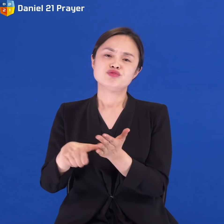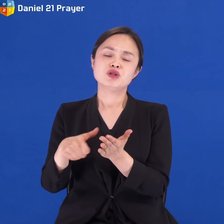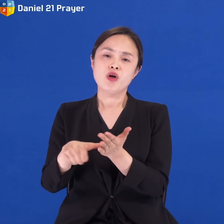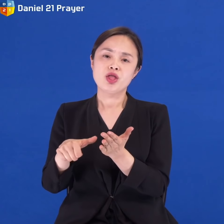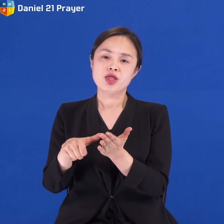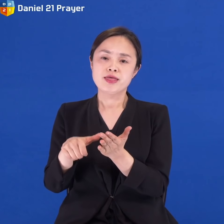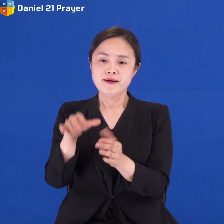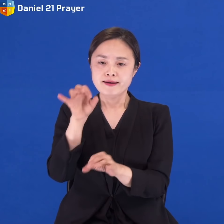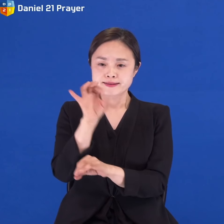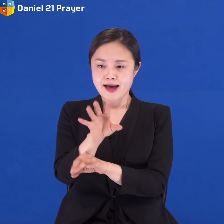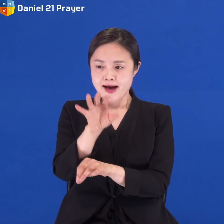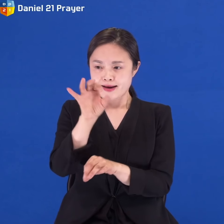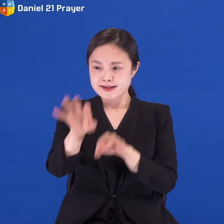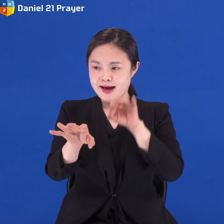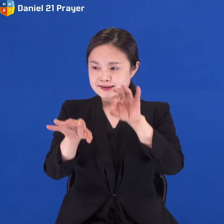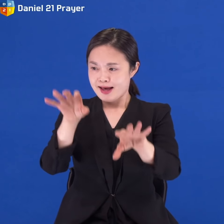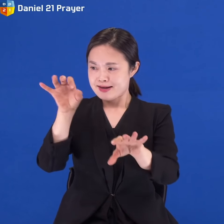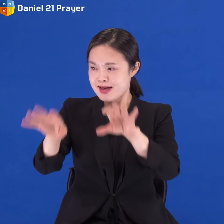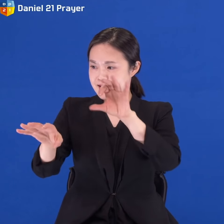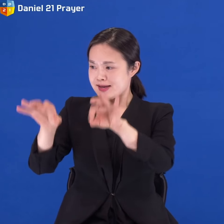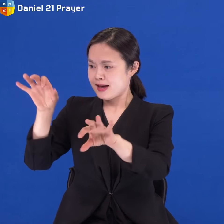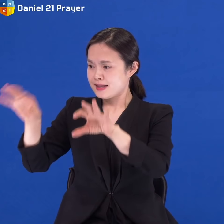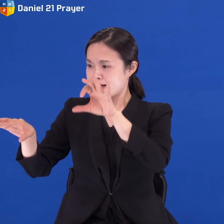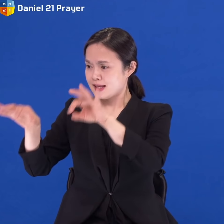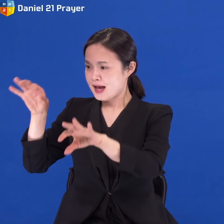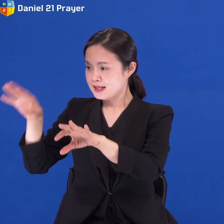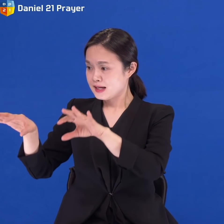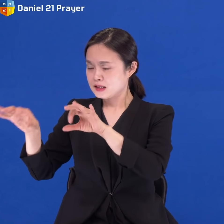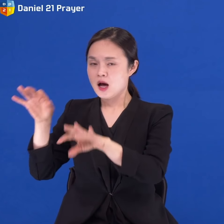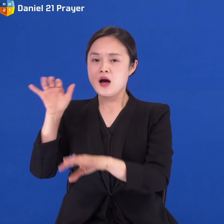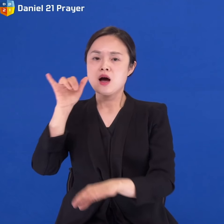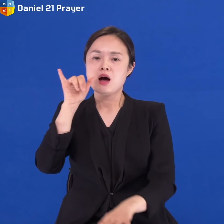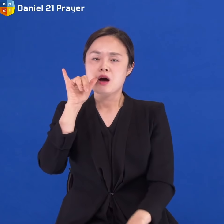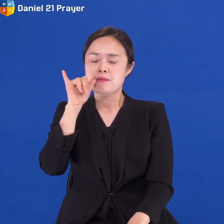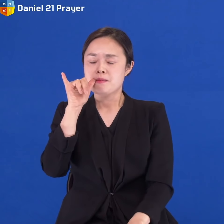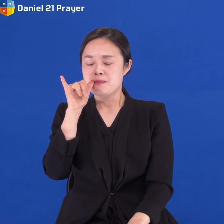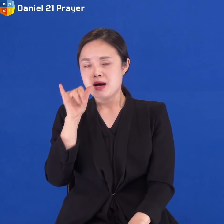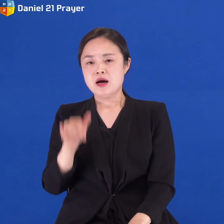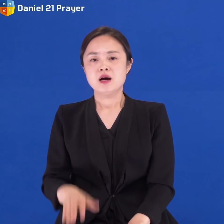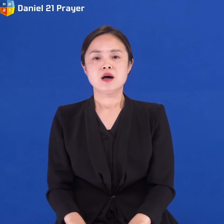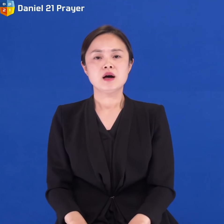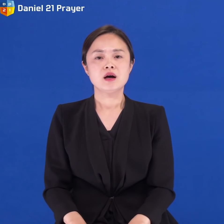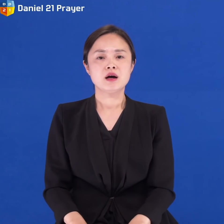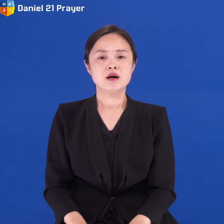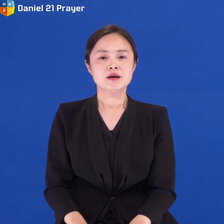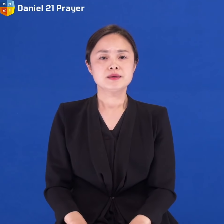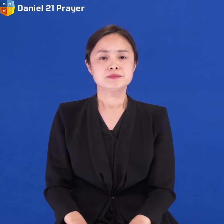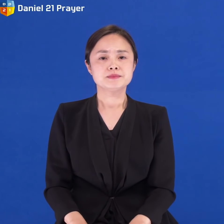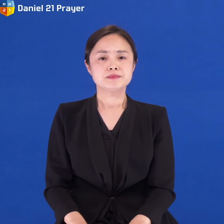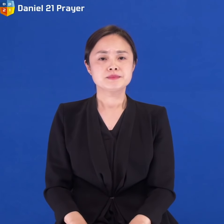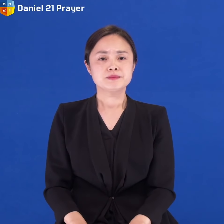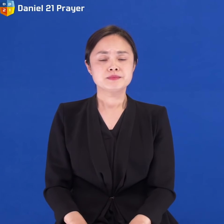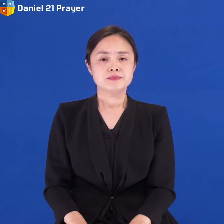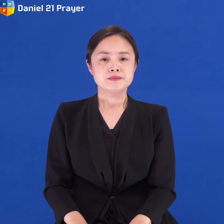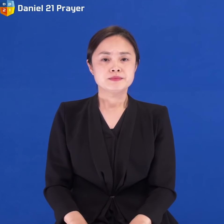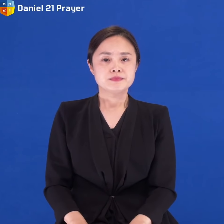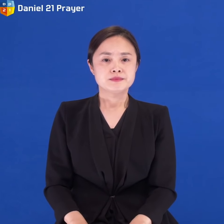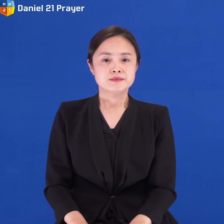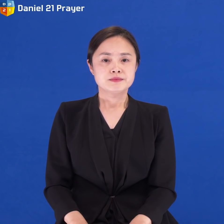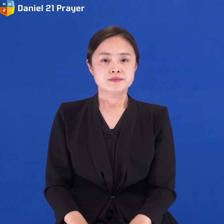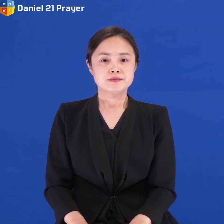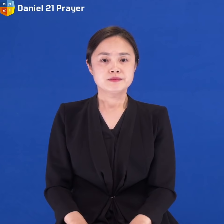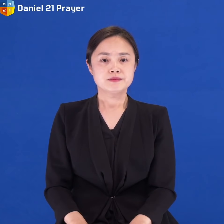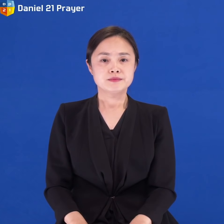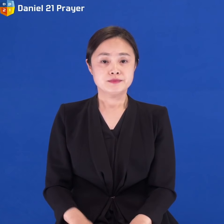공부가 필요해서 일을 하고, 일이 필요해서 일을 좀 더 나은 직장을 갖기 위해서, 야무진 꿈을